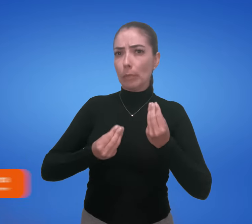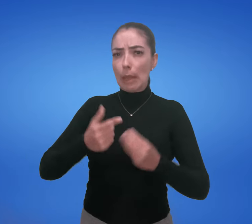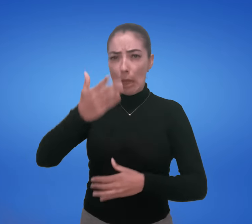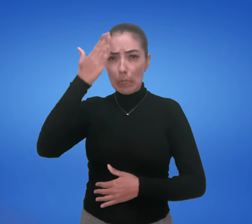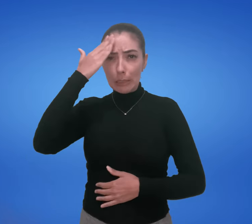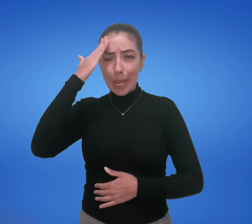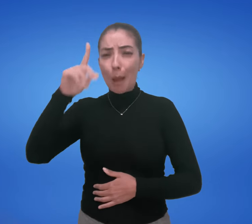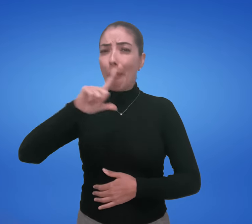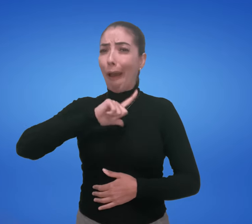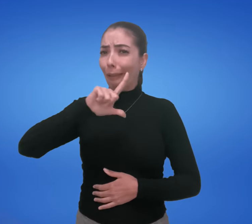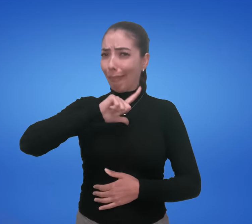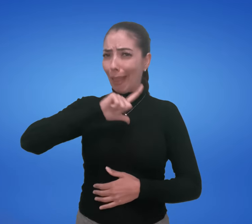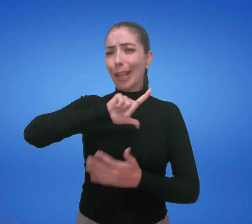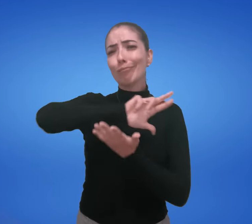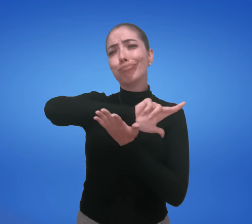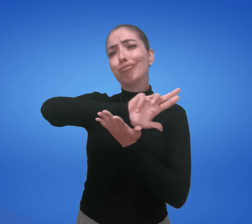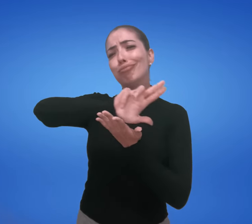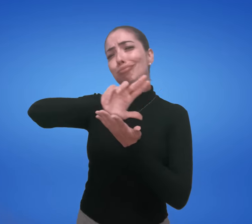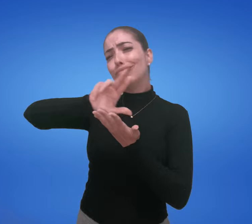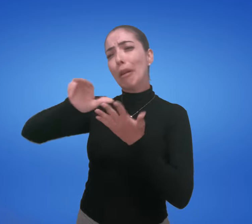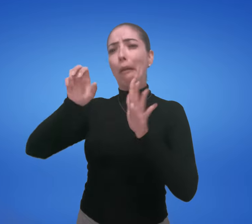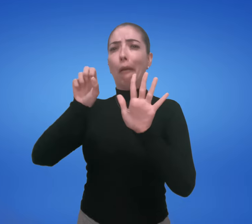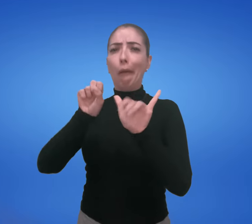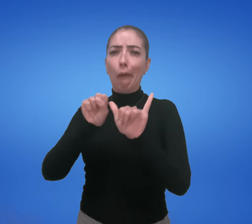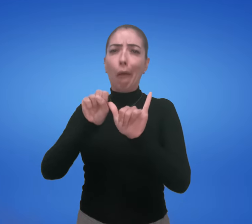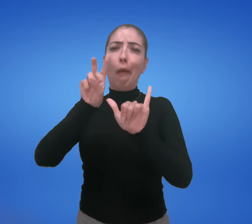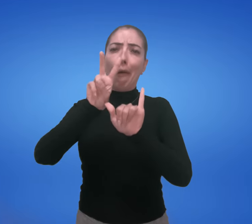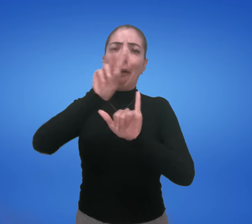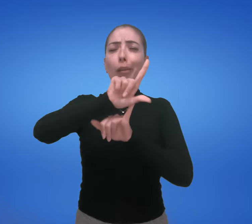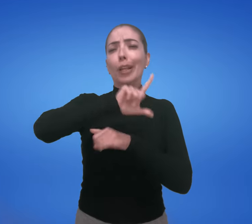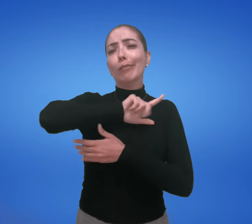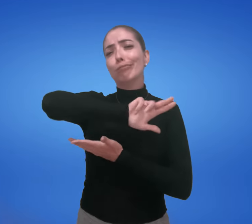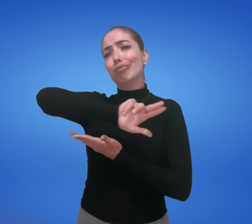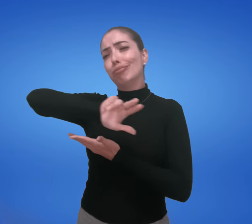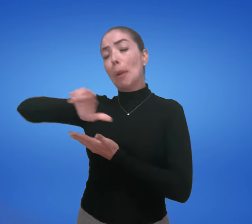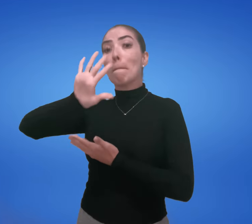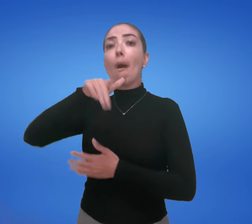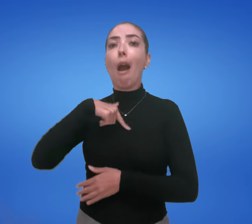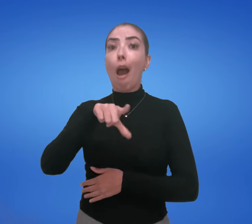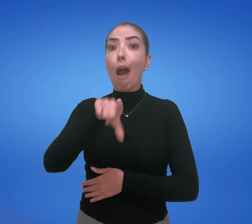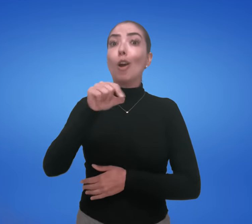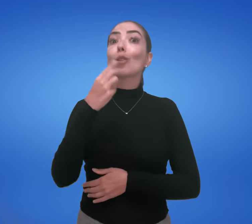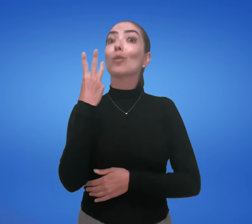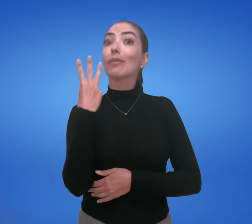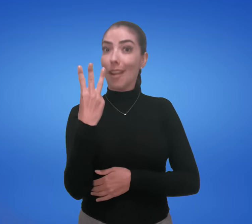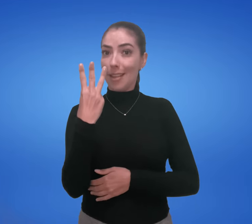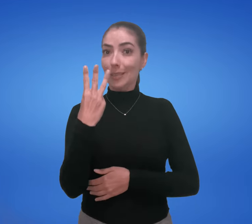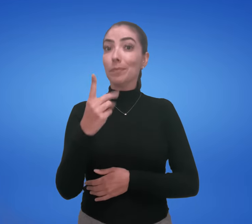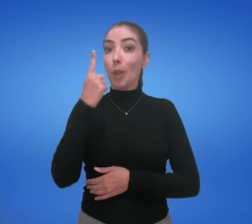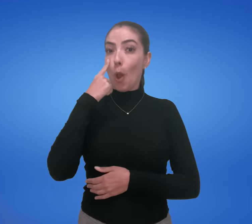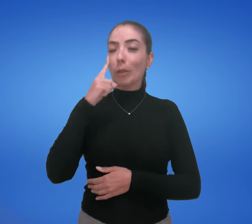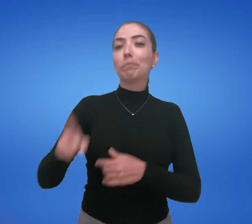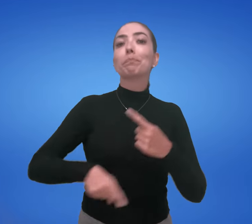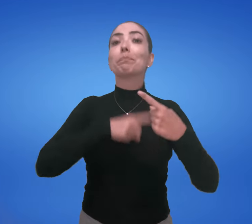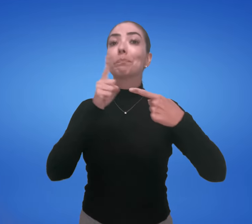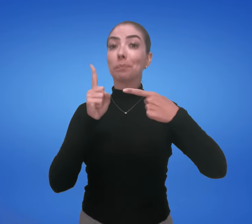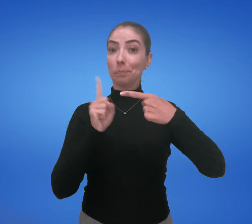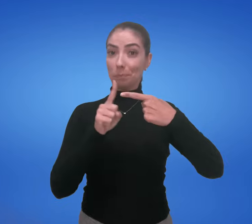isso ocorre? Existem vários tipos, mas eu escolhi três estruturas para passar para vocês hoje.